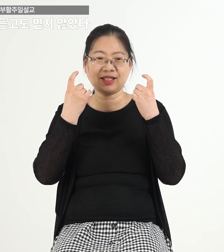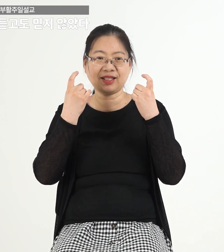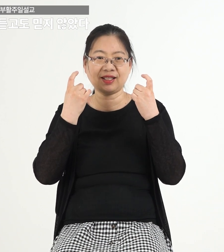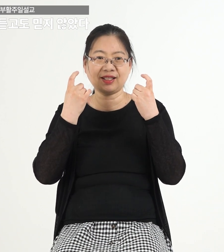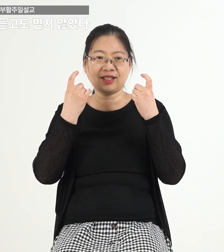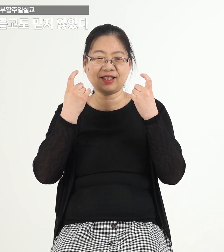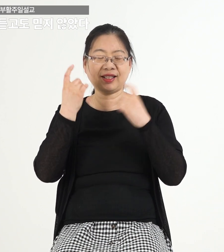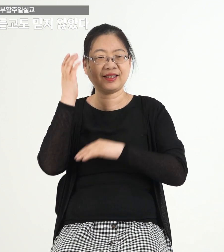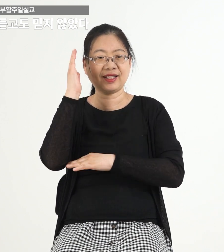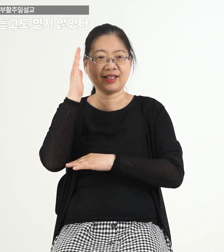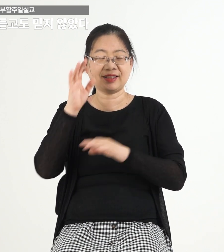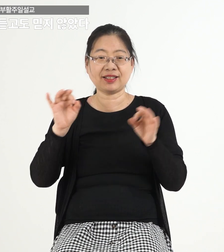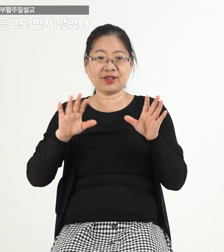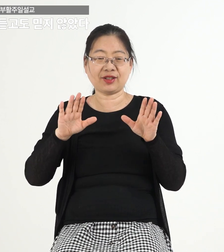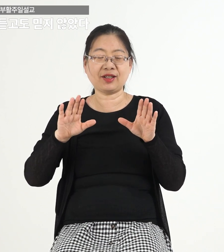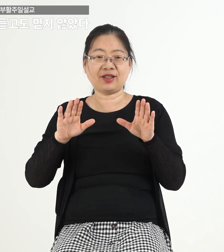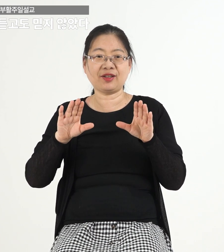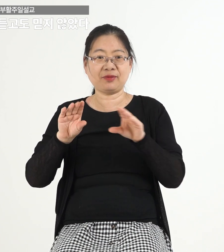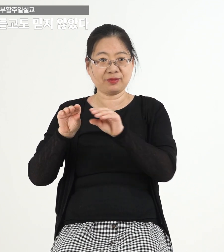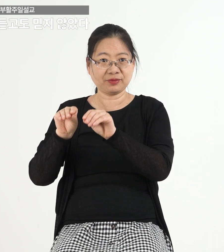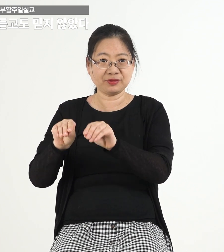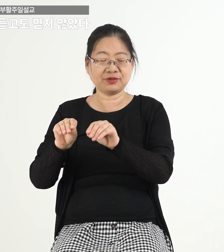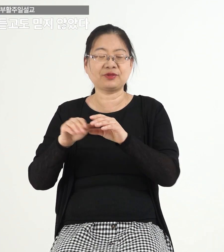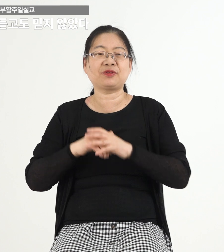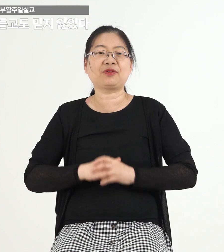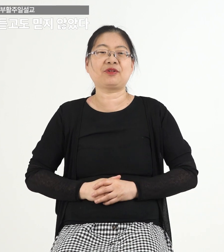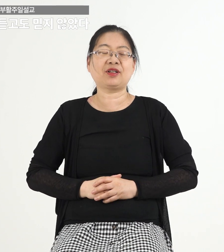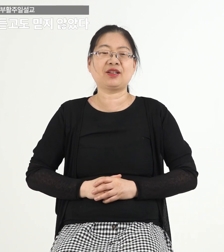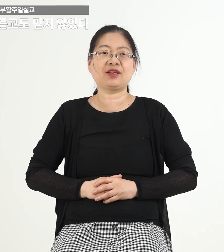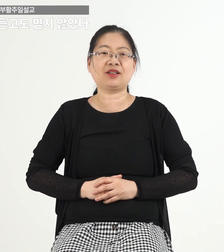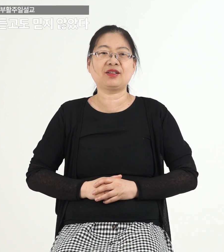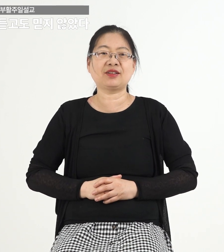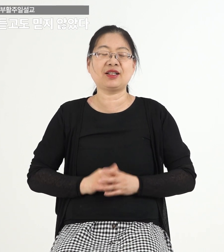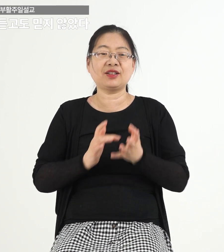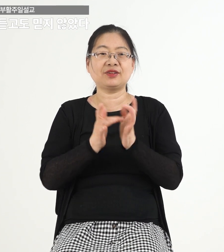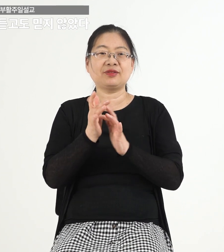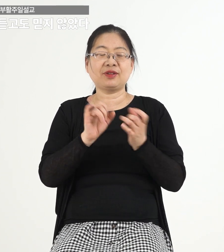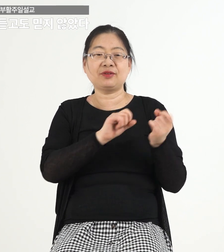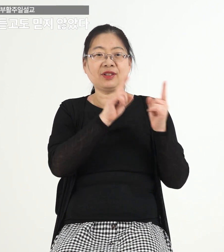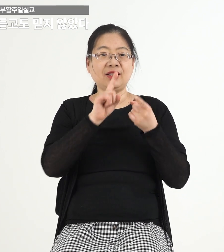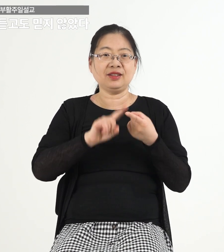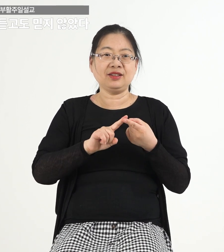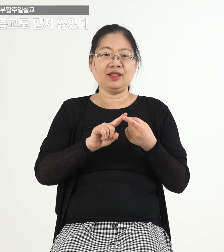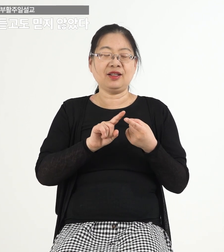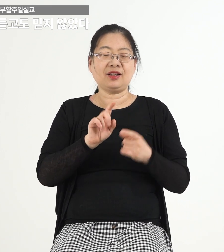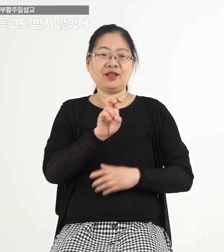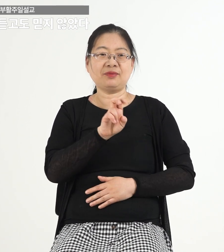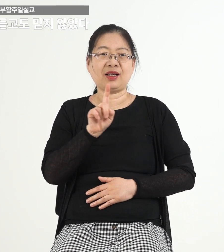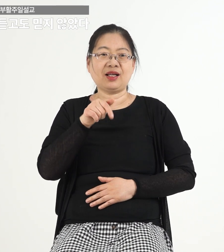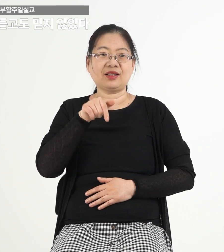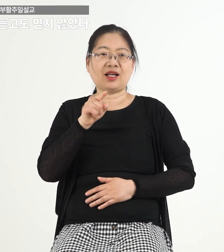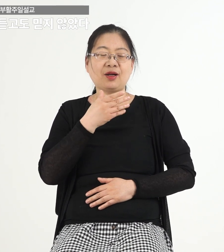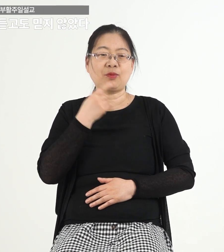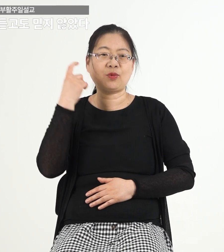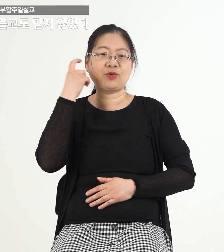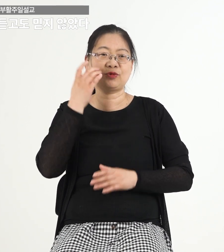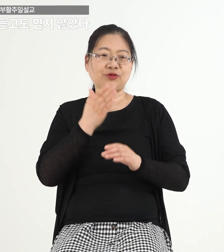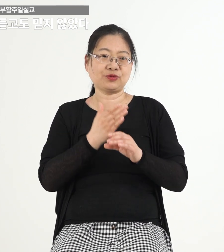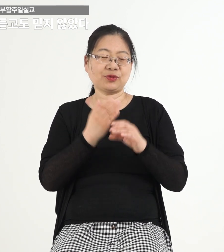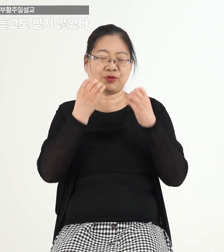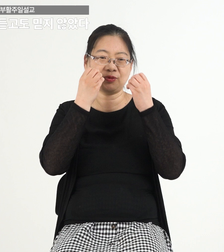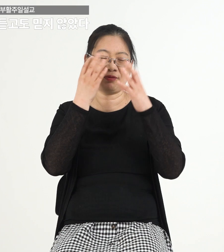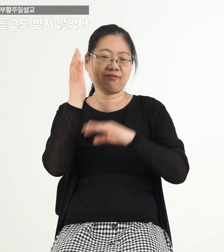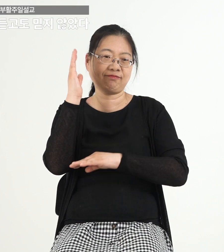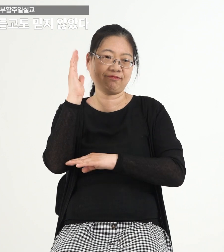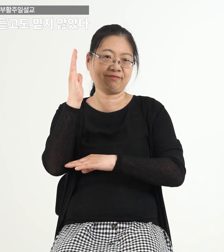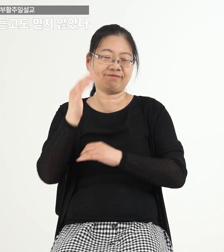대해서 마가복음을 중심으로 새롭게 조명을 갖도록 하겠습니다. 우선